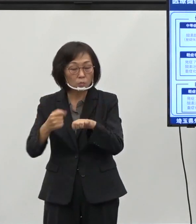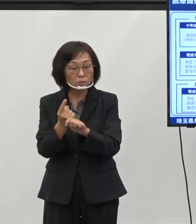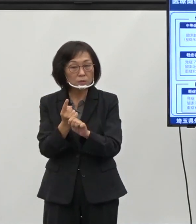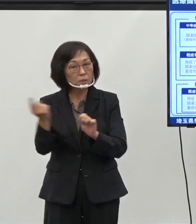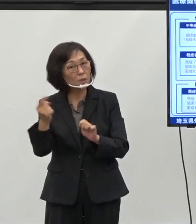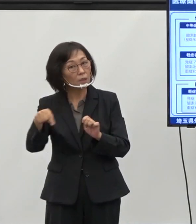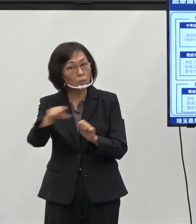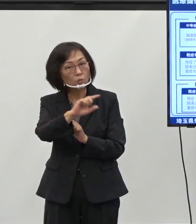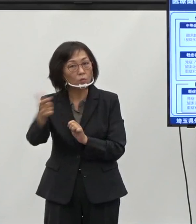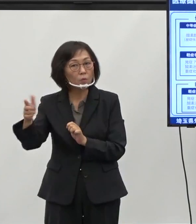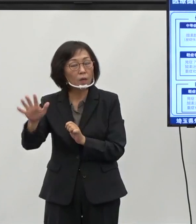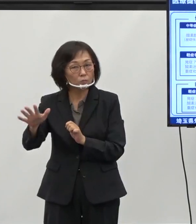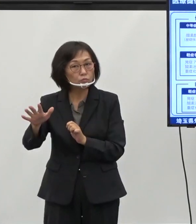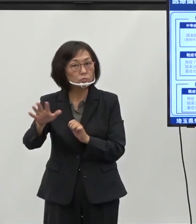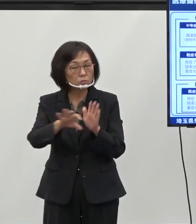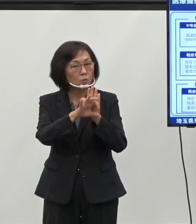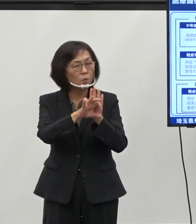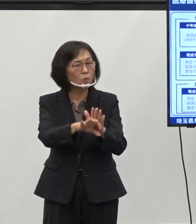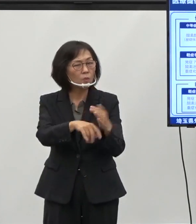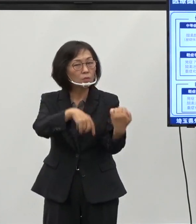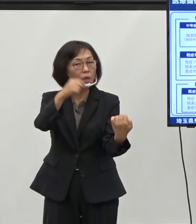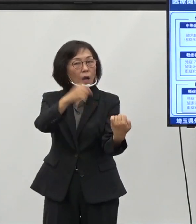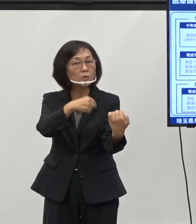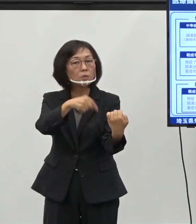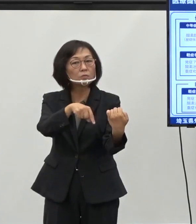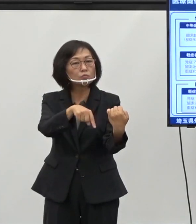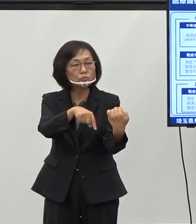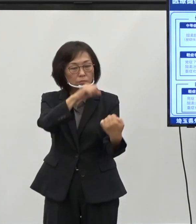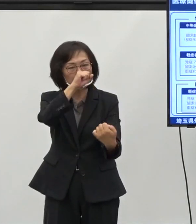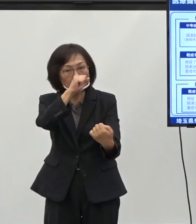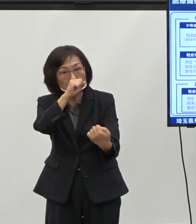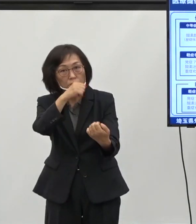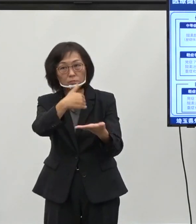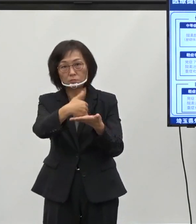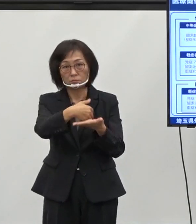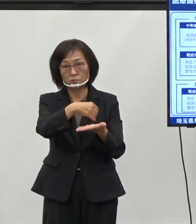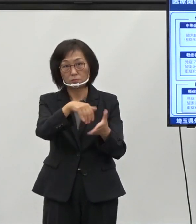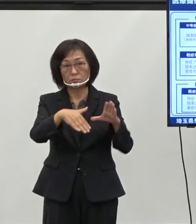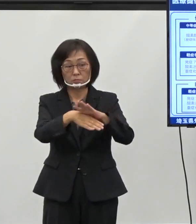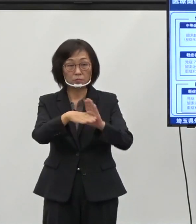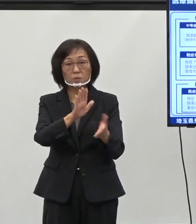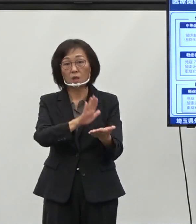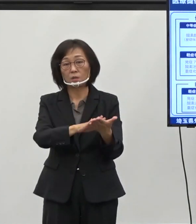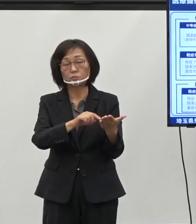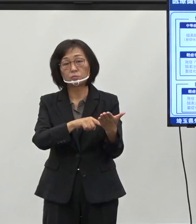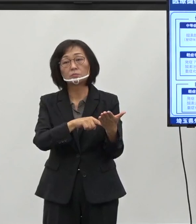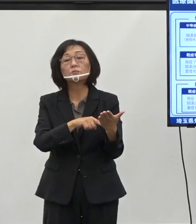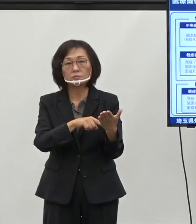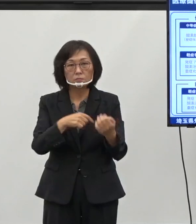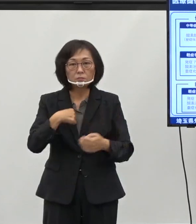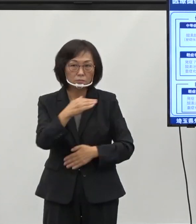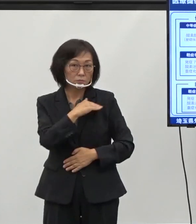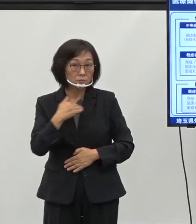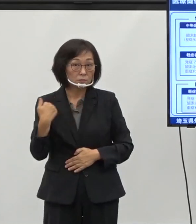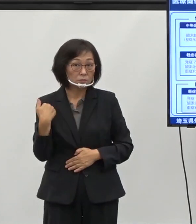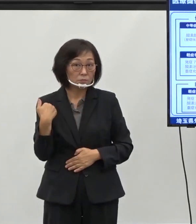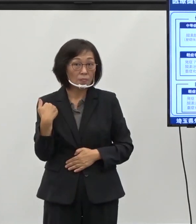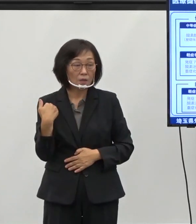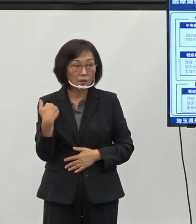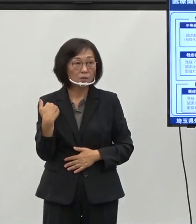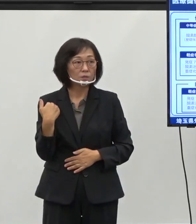れども、抗体カクテル療法の効果というものが謳われています。で、我々としてはこれが実際にいくつかの